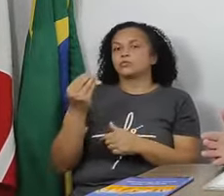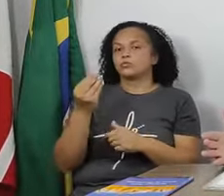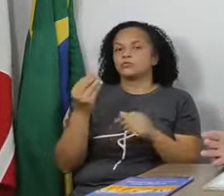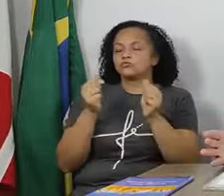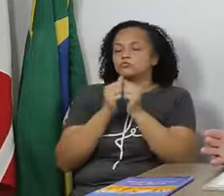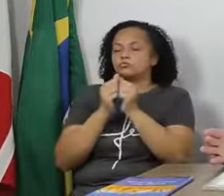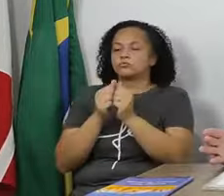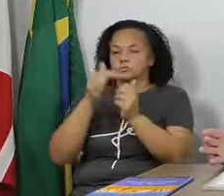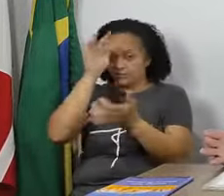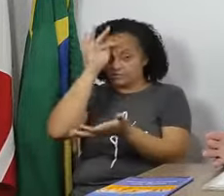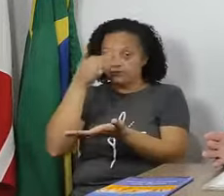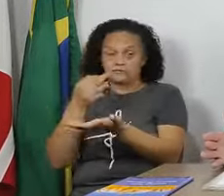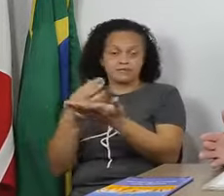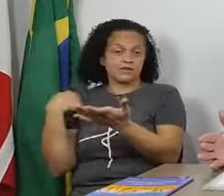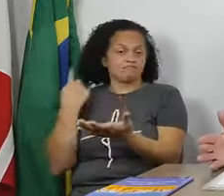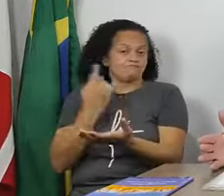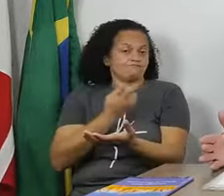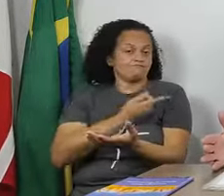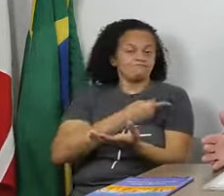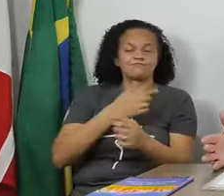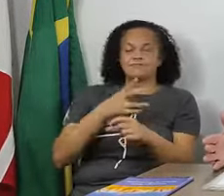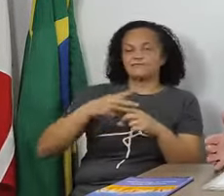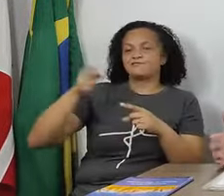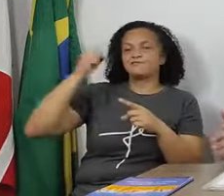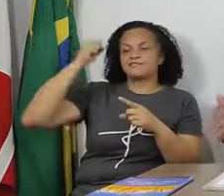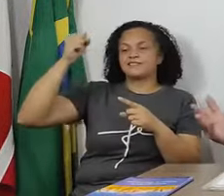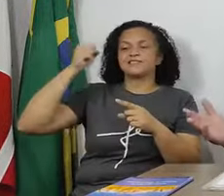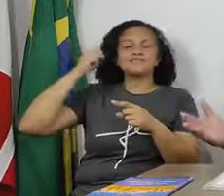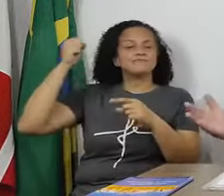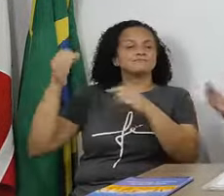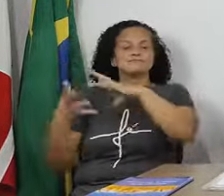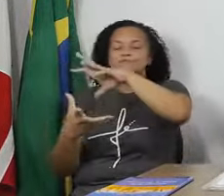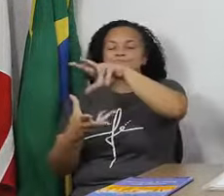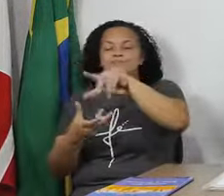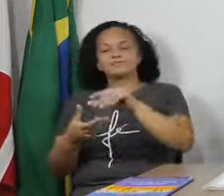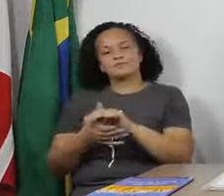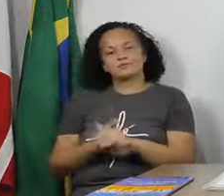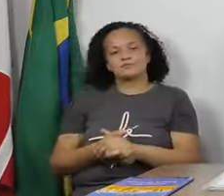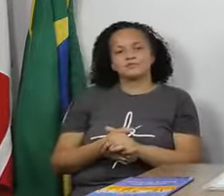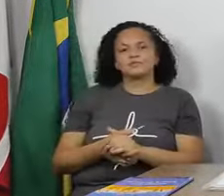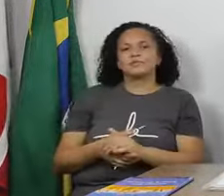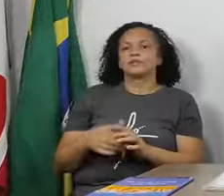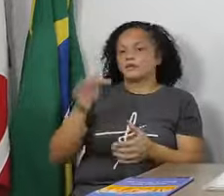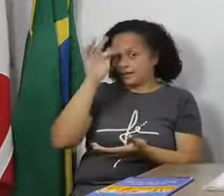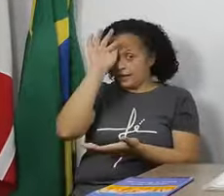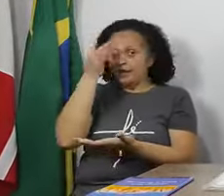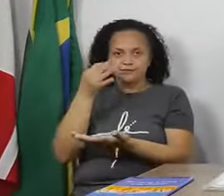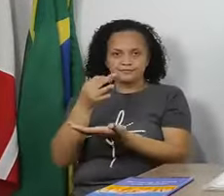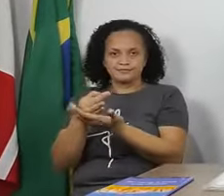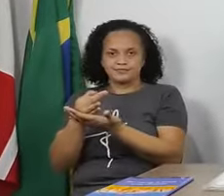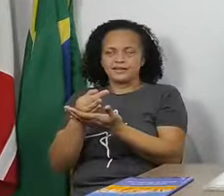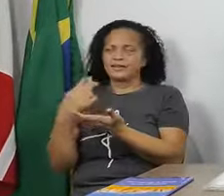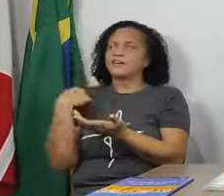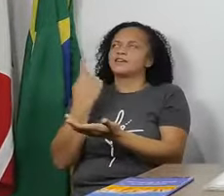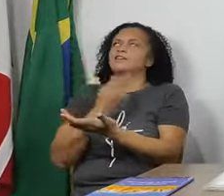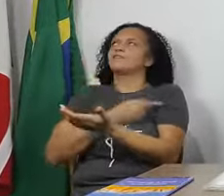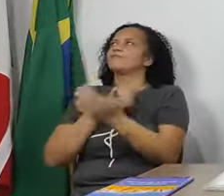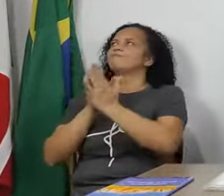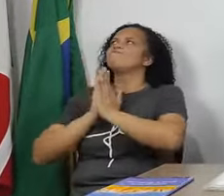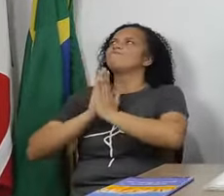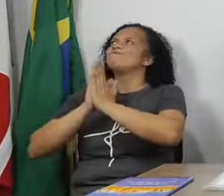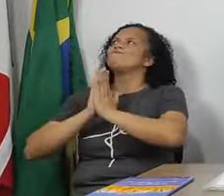mundo, 1 João 5,4, né? É por meio da fé que as nossas orações são atendidas, e